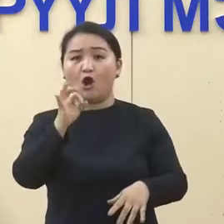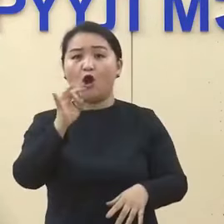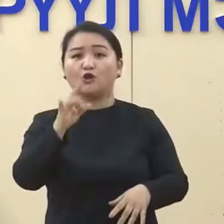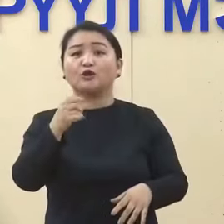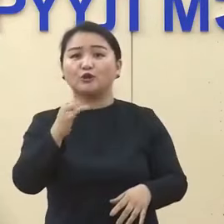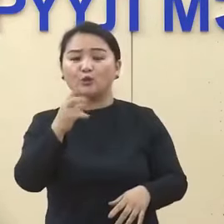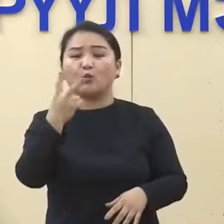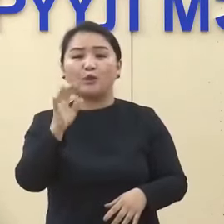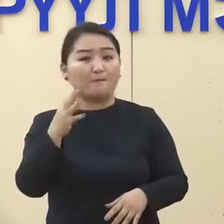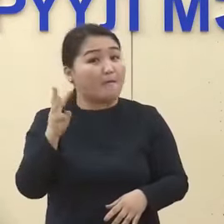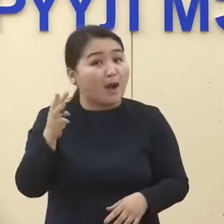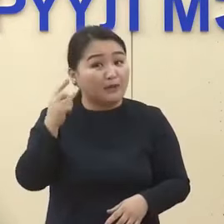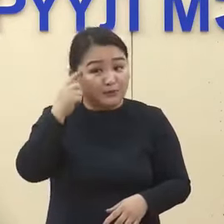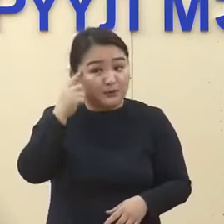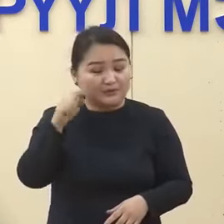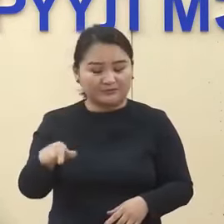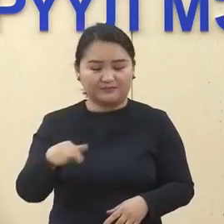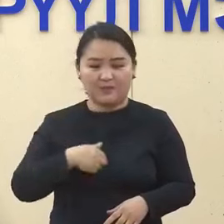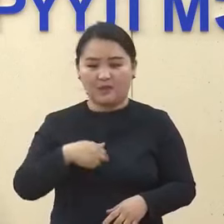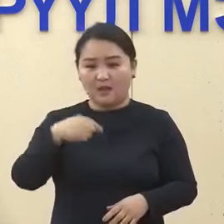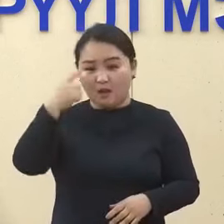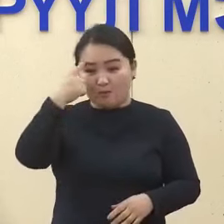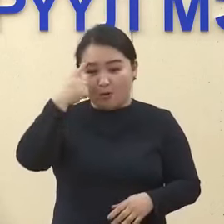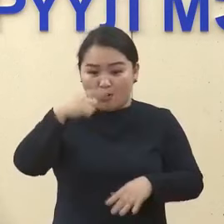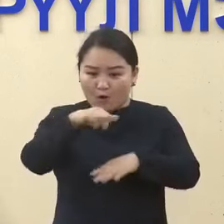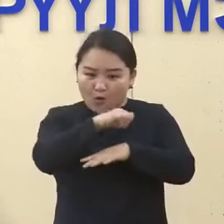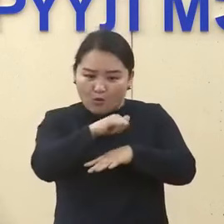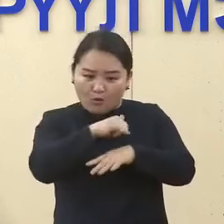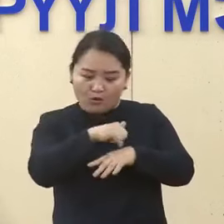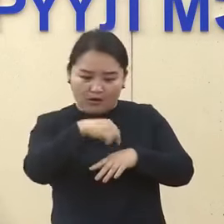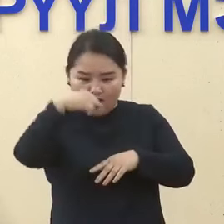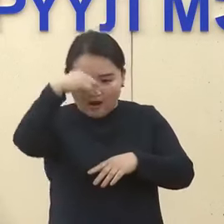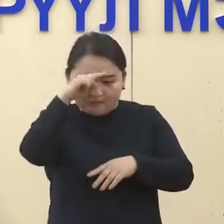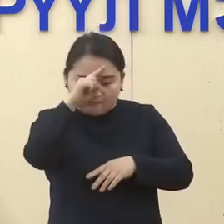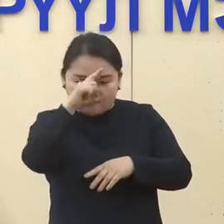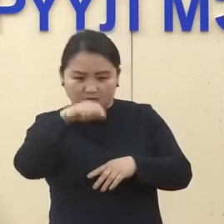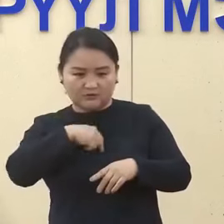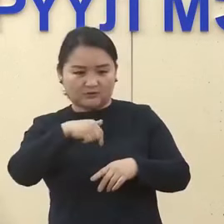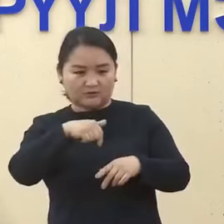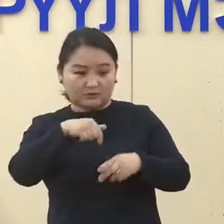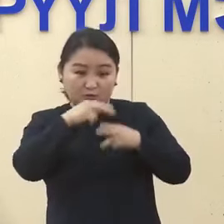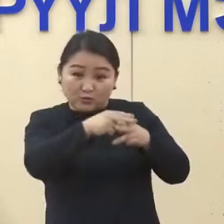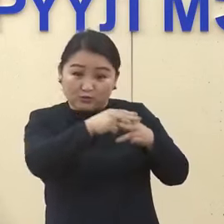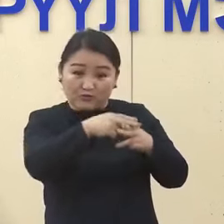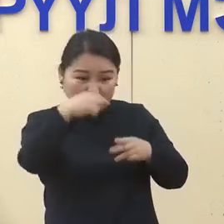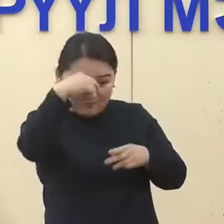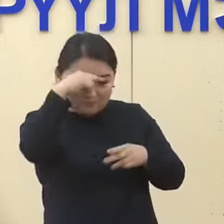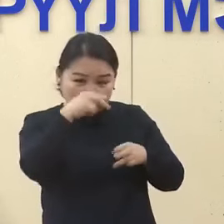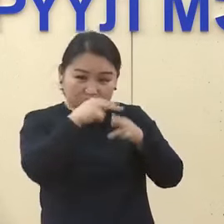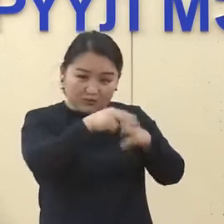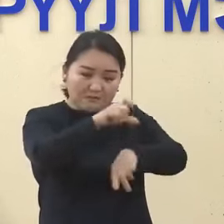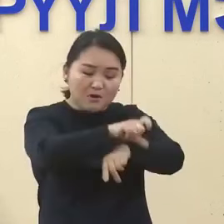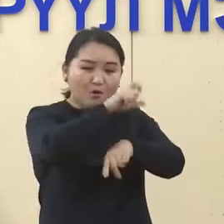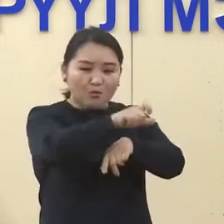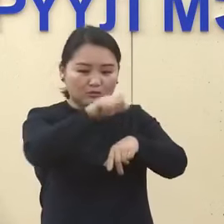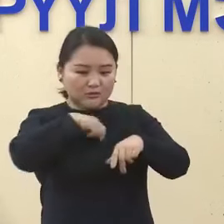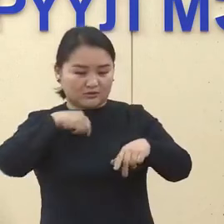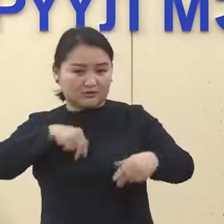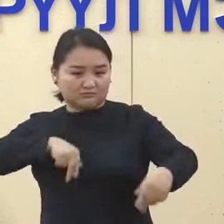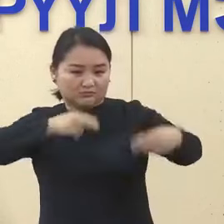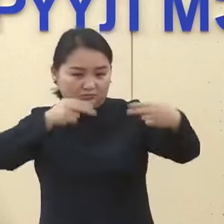байгаа өвчтнүүдтэй эмчнэртэйгээ бид нар удаа дараа одоо цахим хурл хийж байгаа. Өчигдөр 21 аймгийнхаа одоо